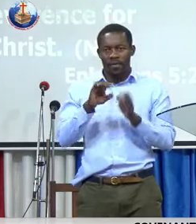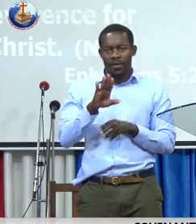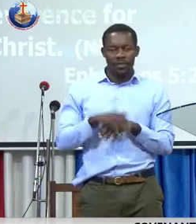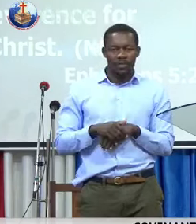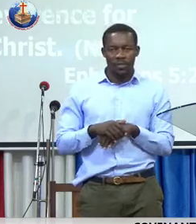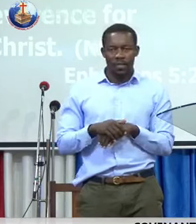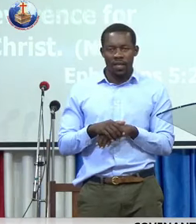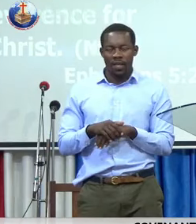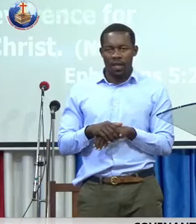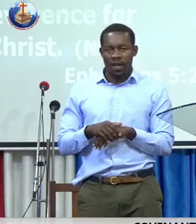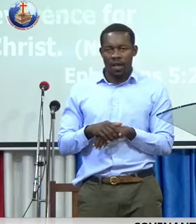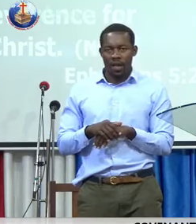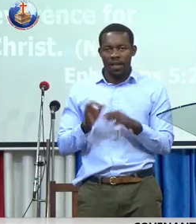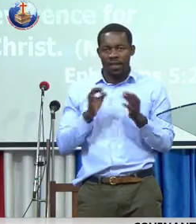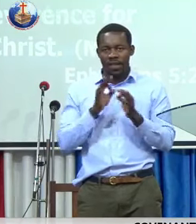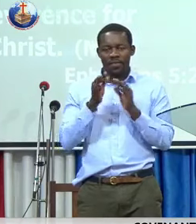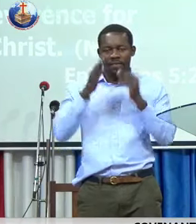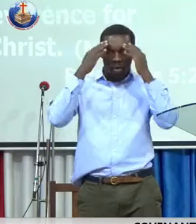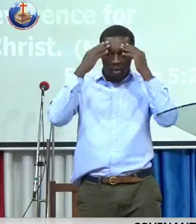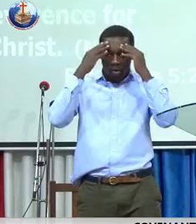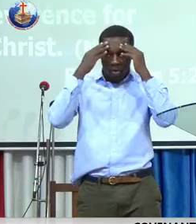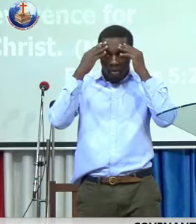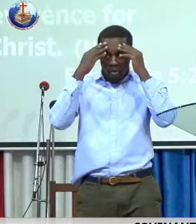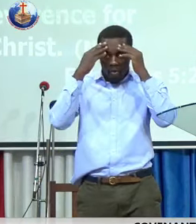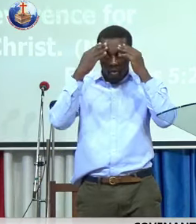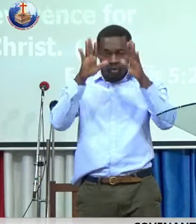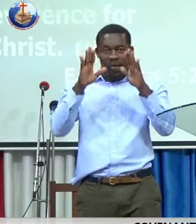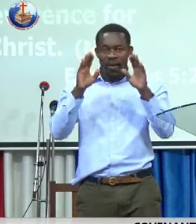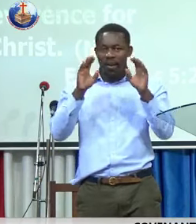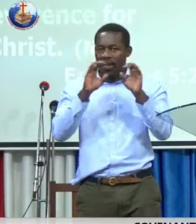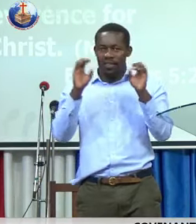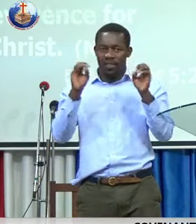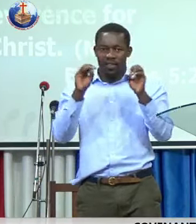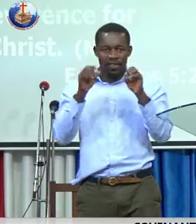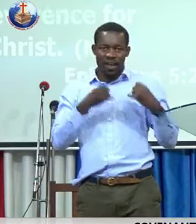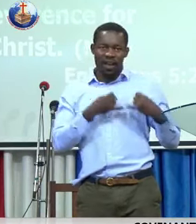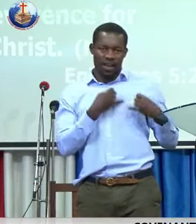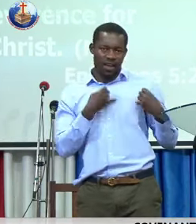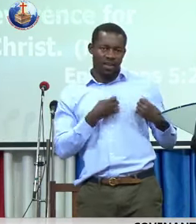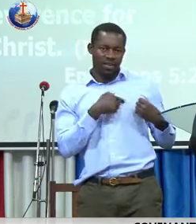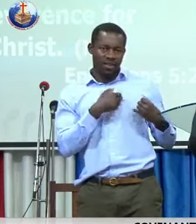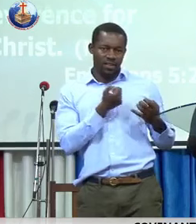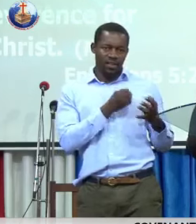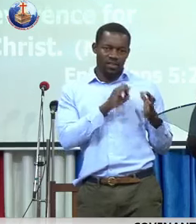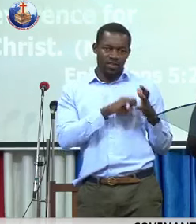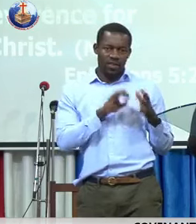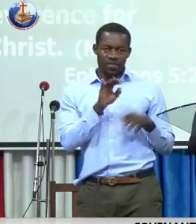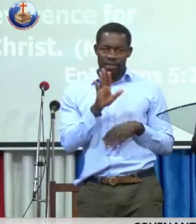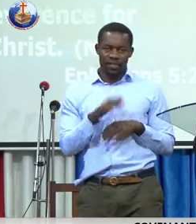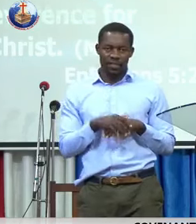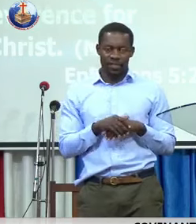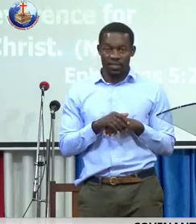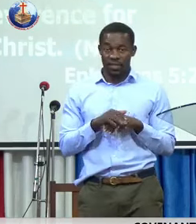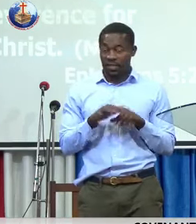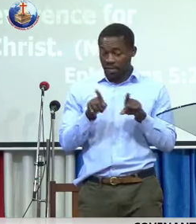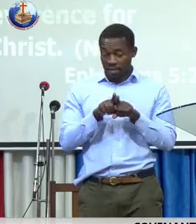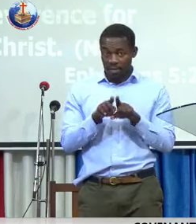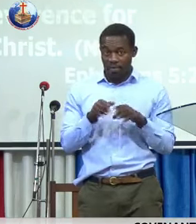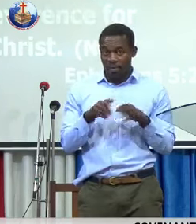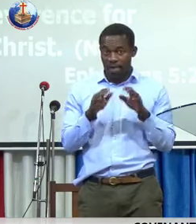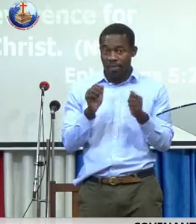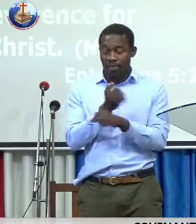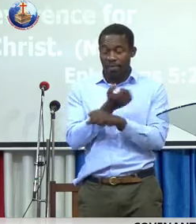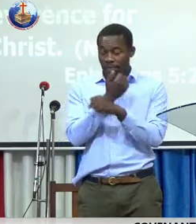naye. If you do not know what is happening in her heart. Ili haujui kila ambacho kinatendeka moyoni mwake. In the same way we cannot